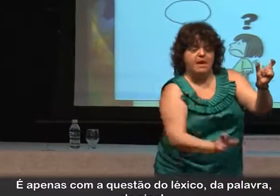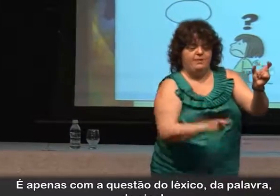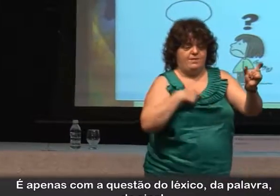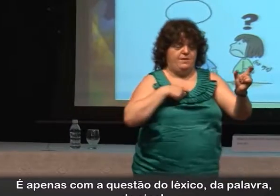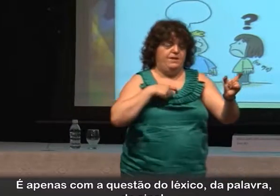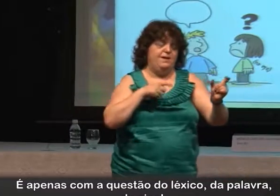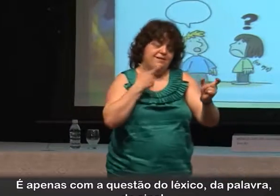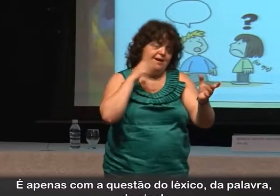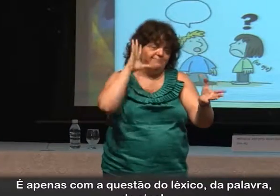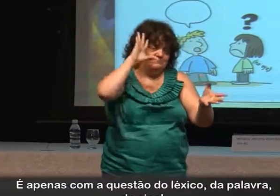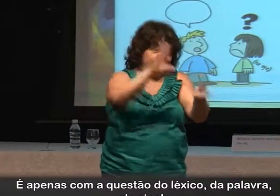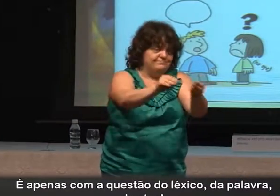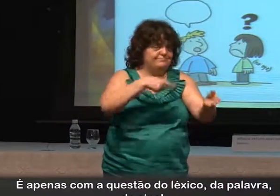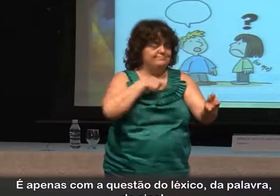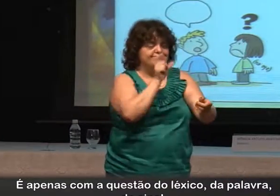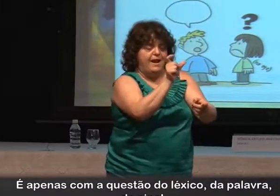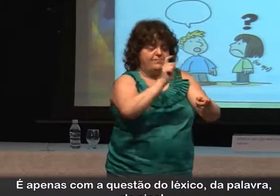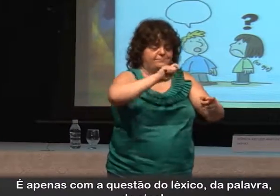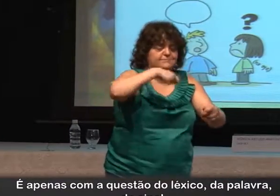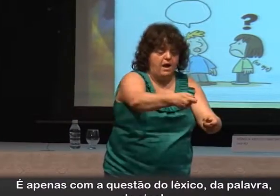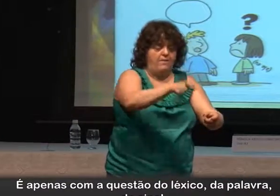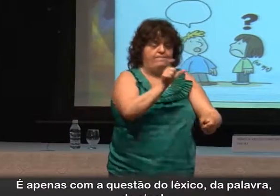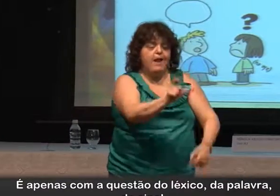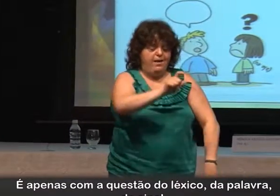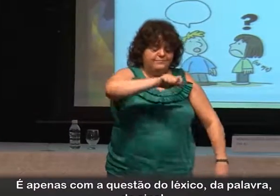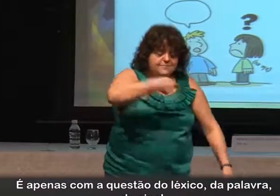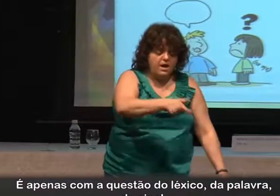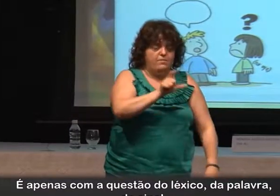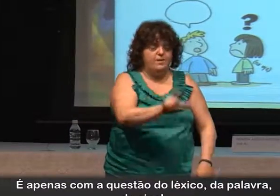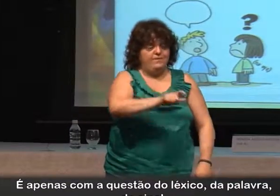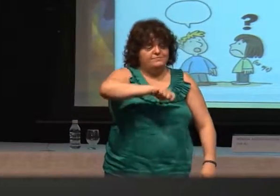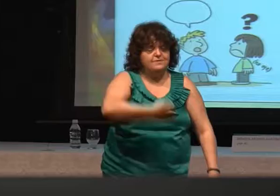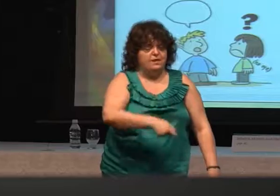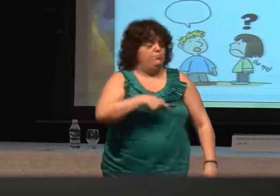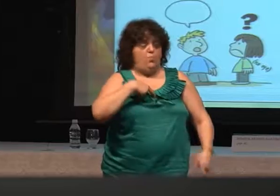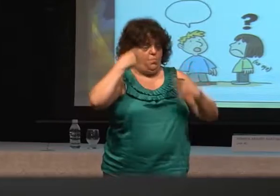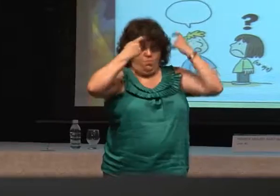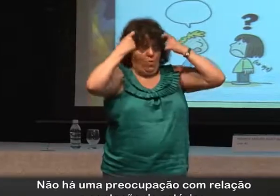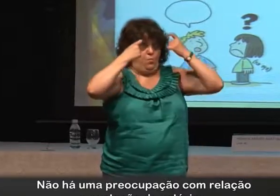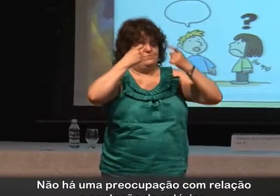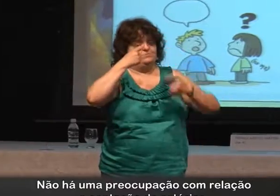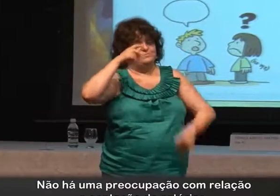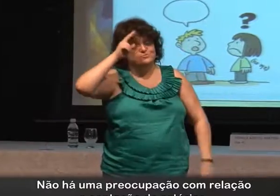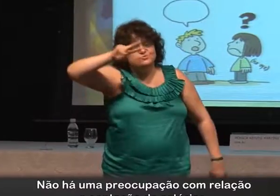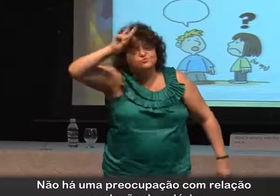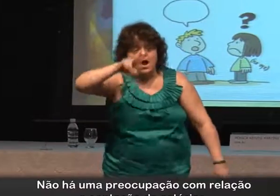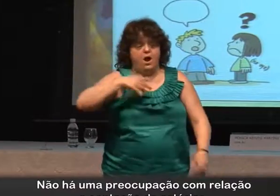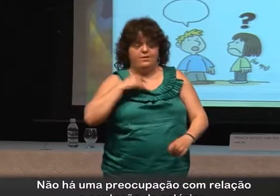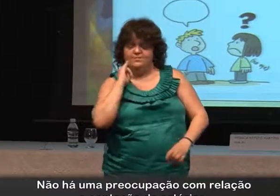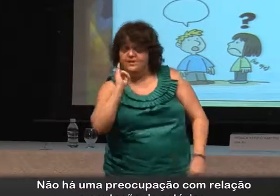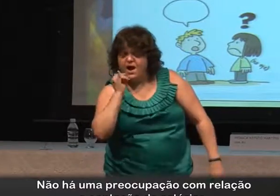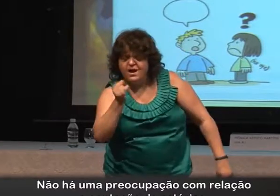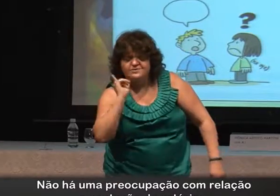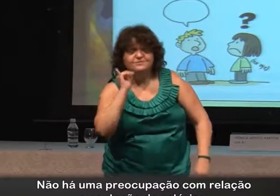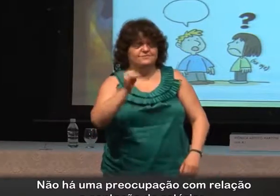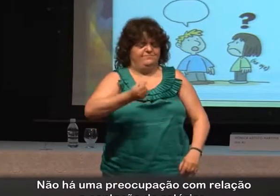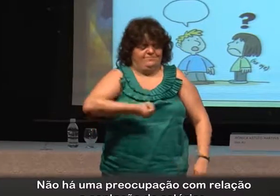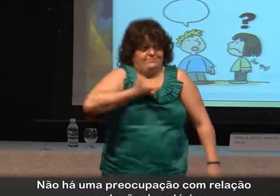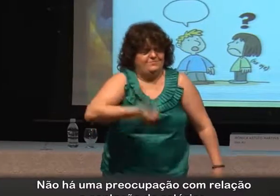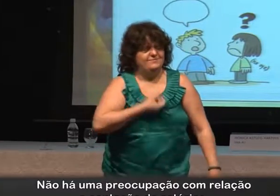com a questão do léxico, da palavra, do sinal. não há uma preocupação com relação ao histórico, a